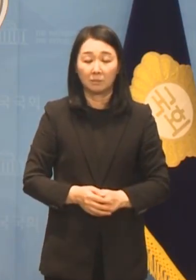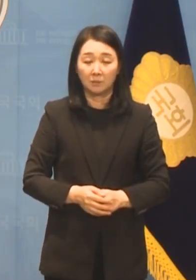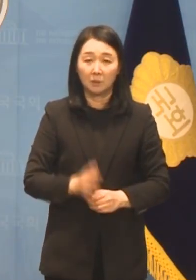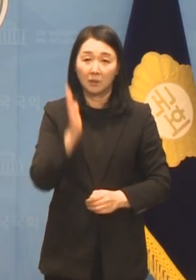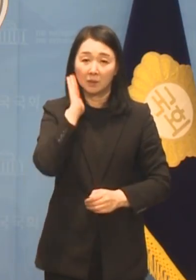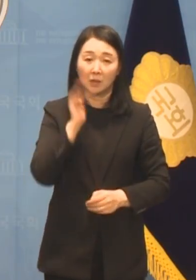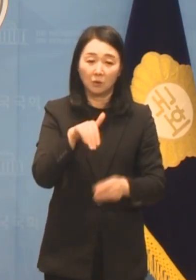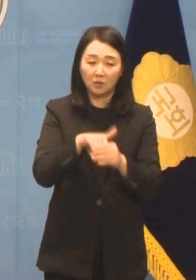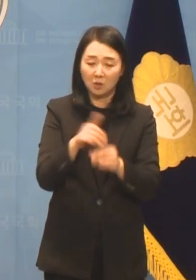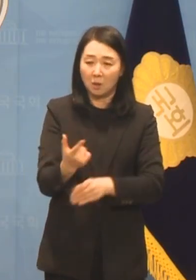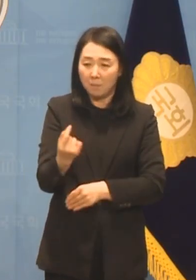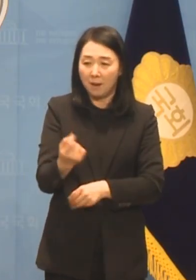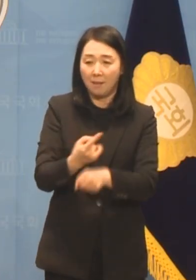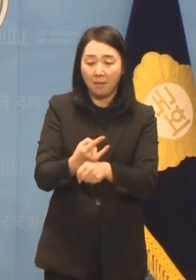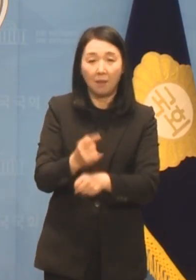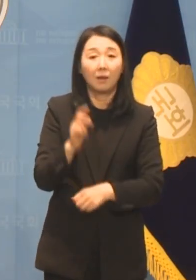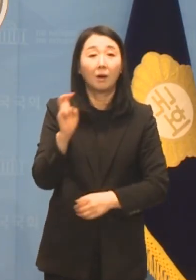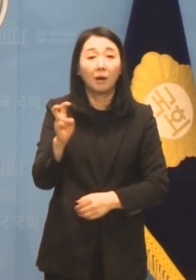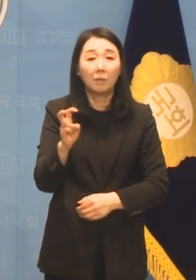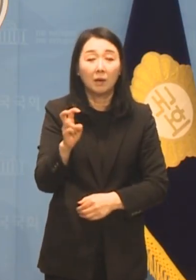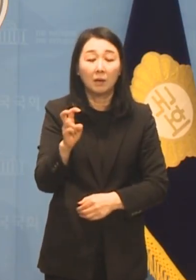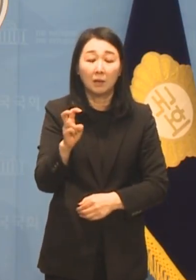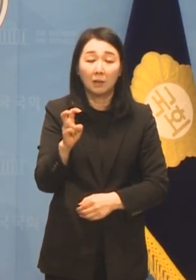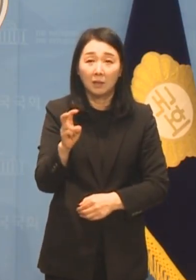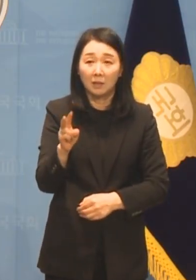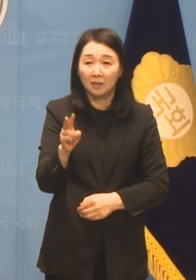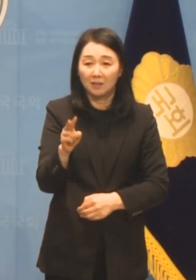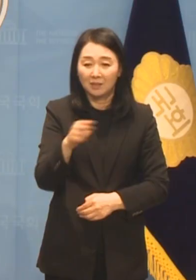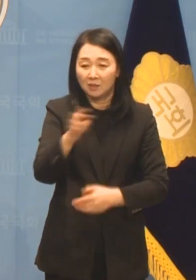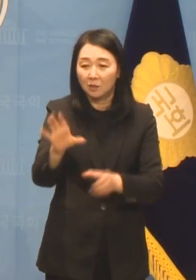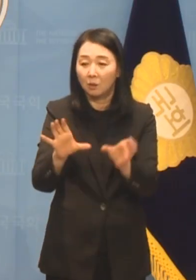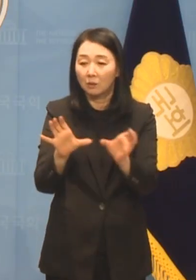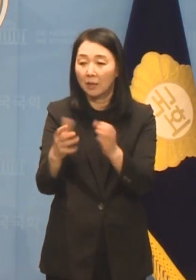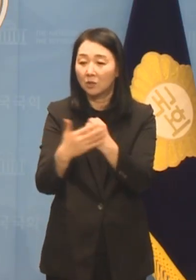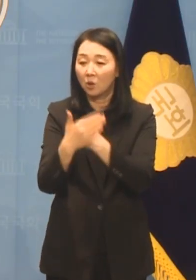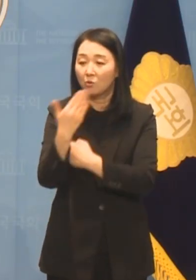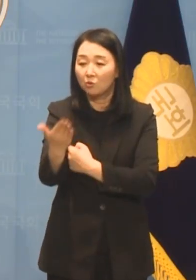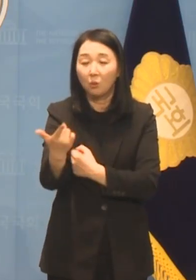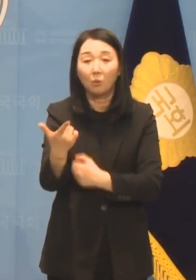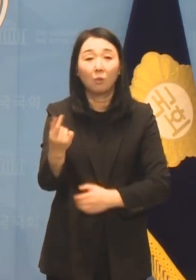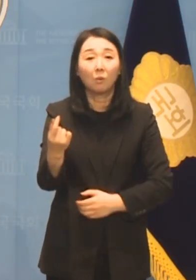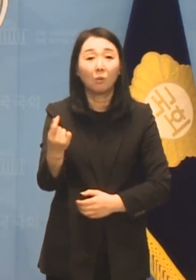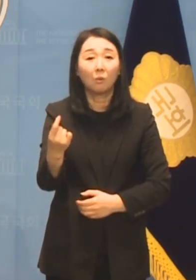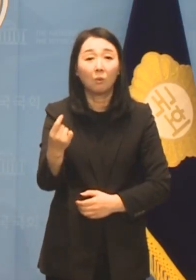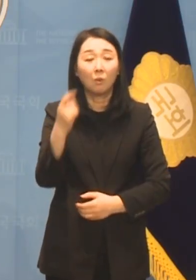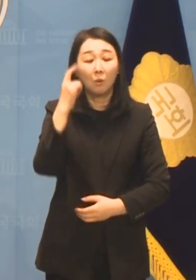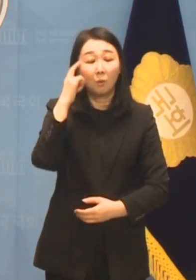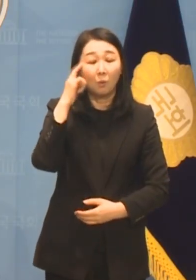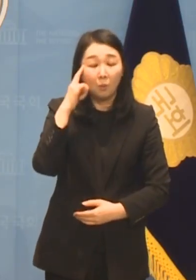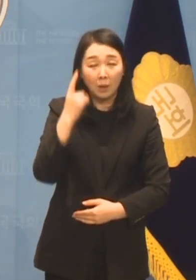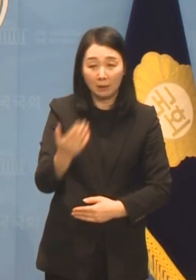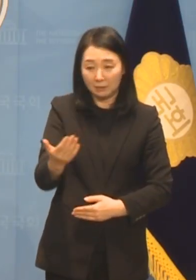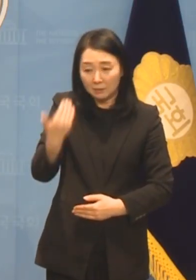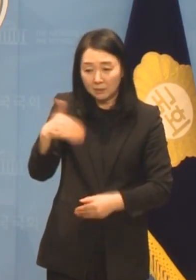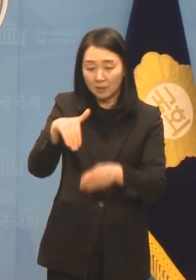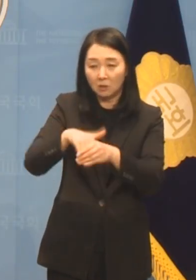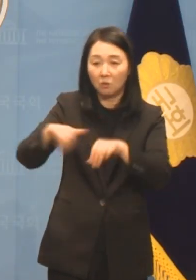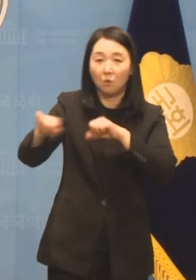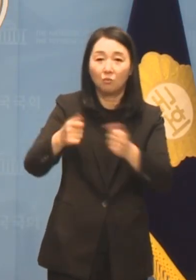대선을 앞둔 상황에서 여당의 텃밭에만 선물을 주겠다는 의미로 자칫 관제 사전선거